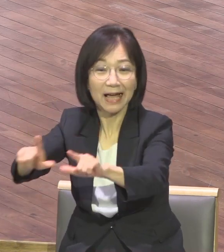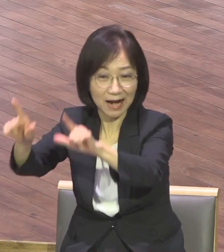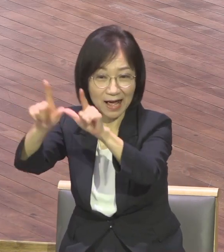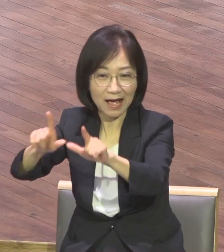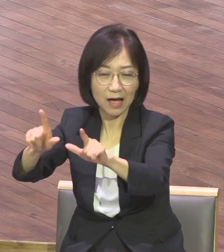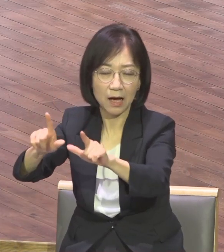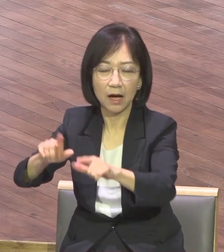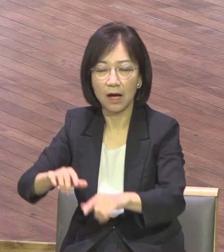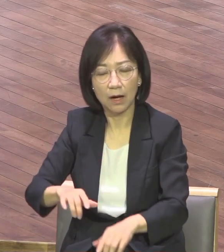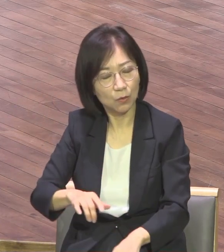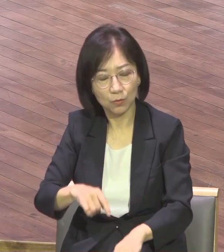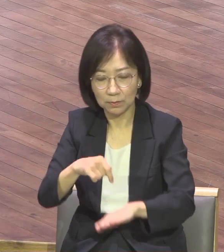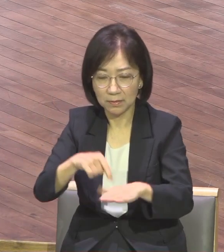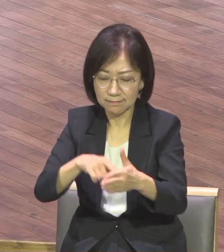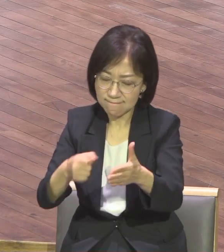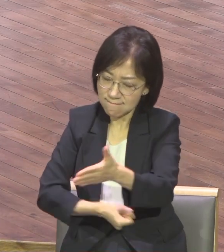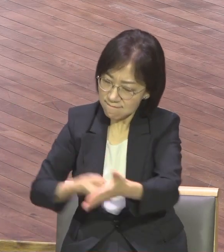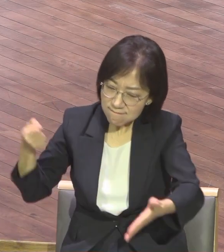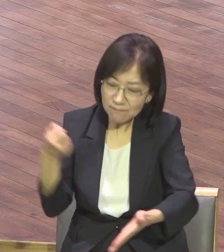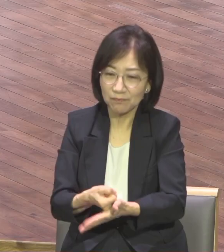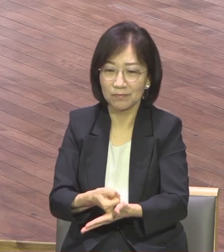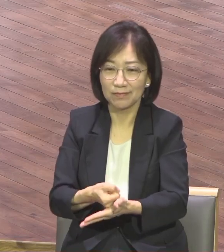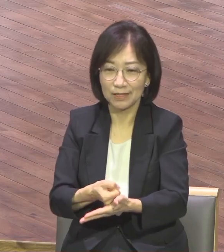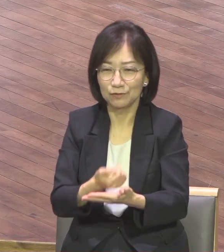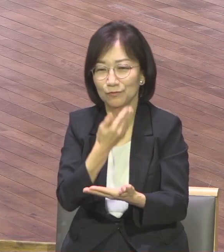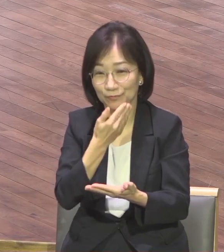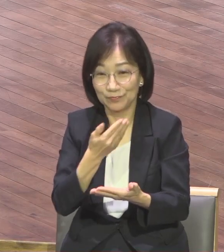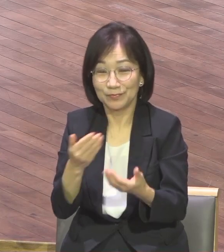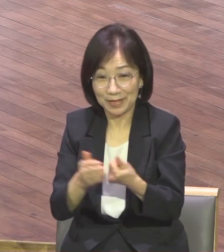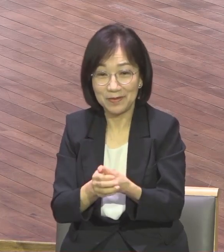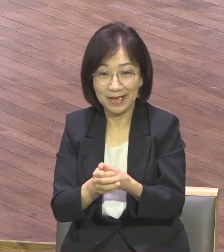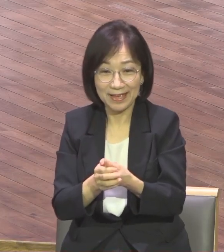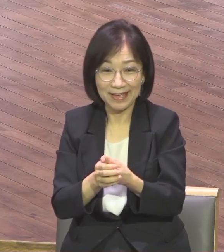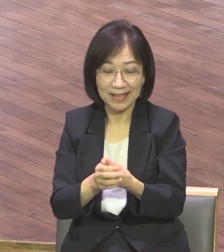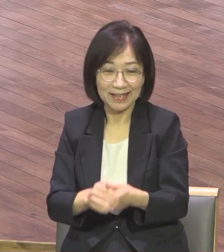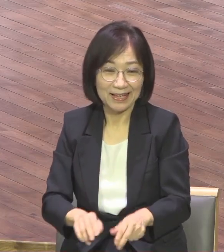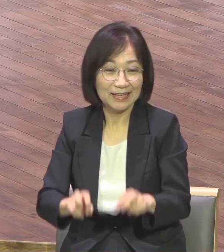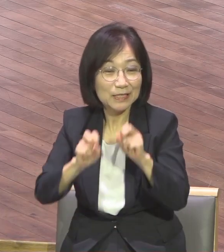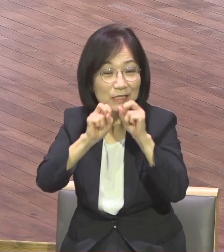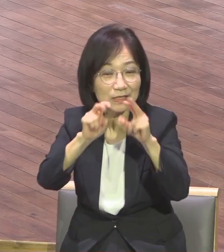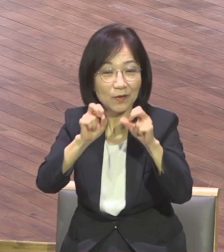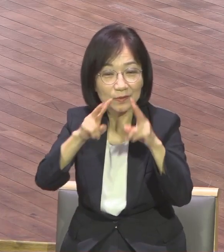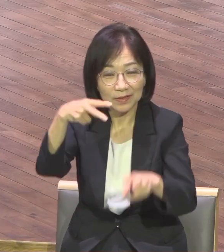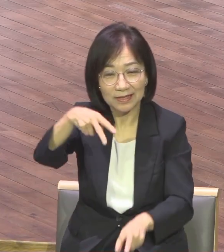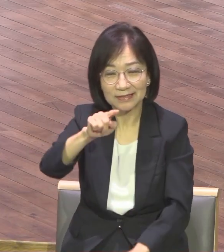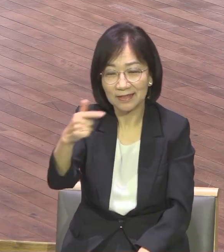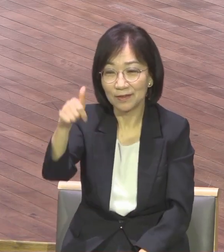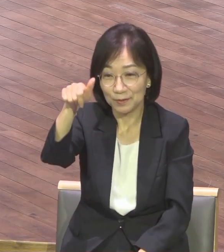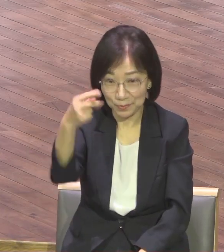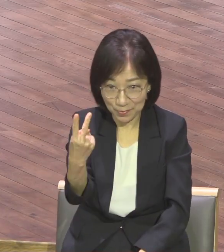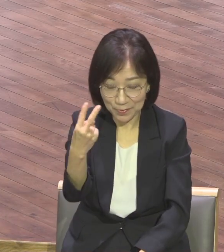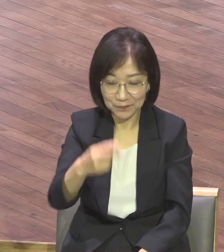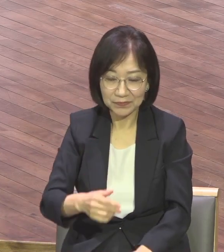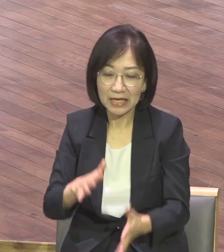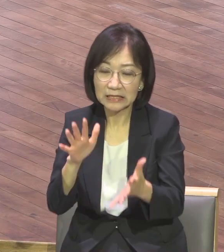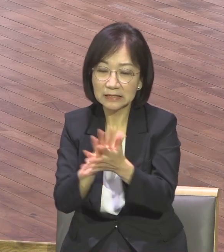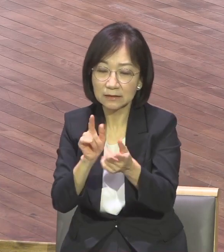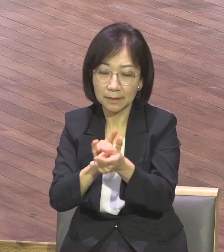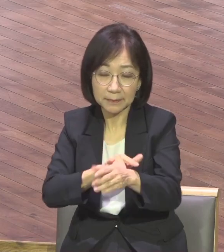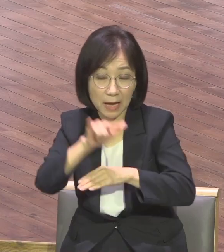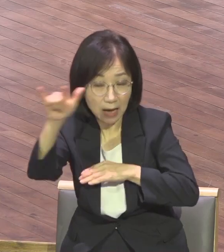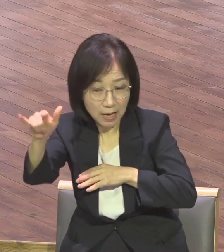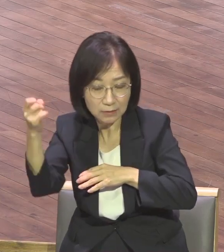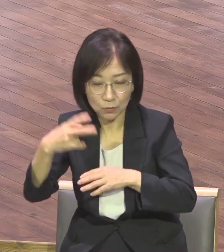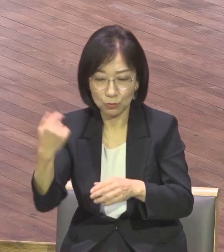이거는 보통 결단이 아닙니다. 그래서 선교는 가는 분은 말할 것도 없고 보내는 분들도